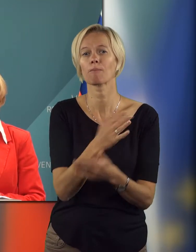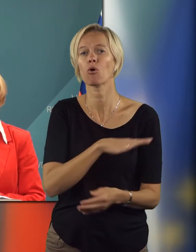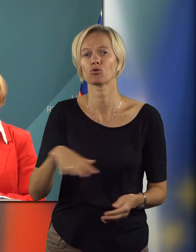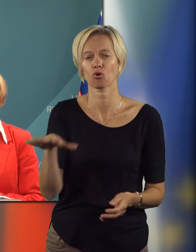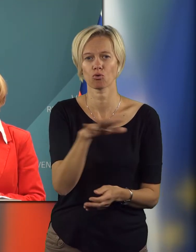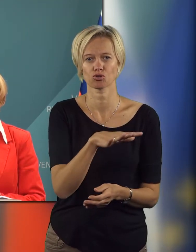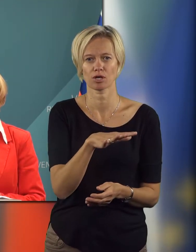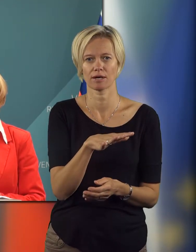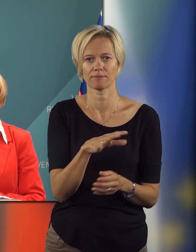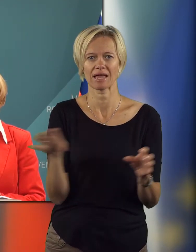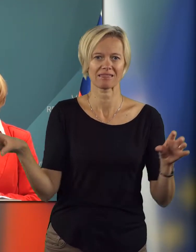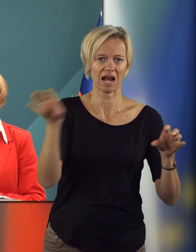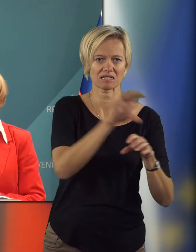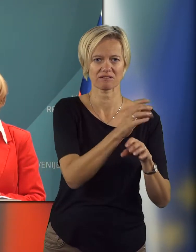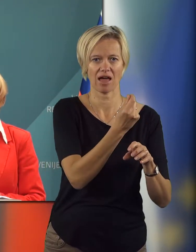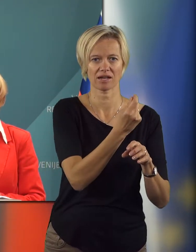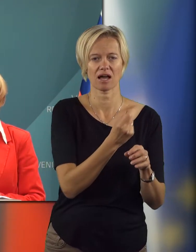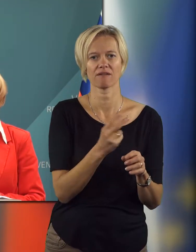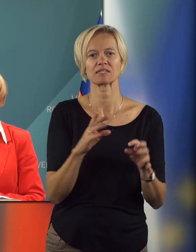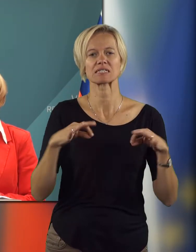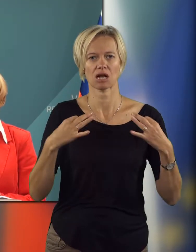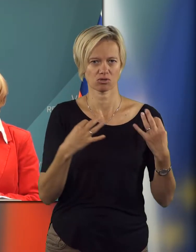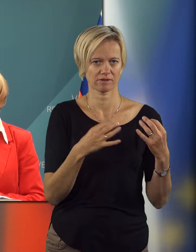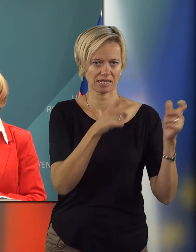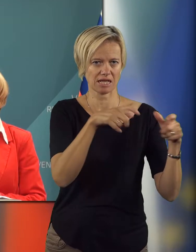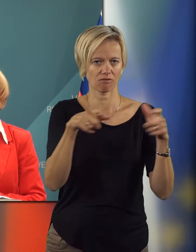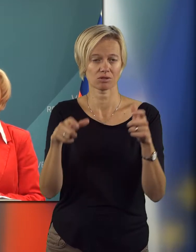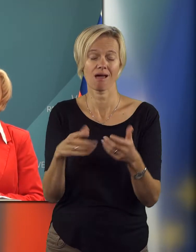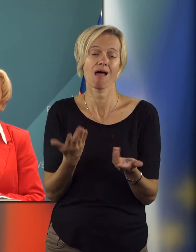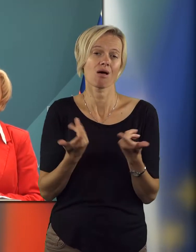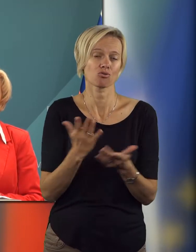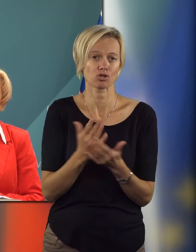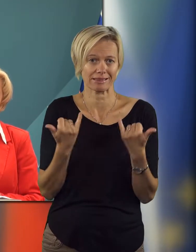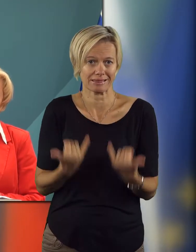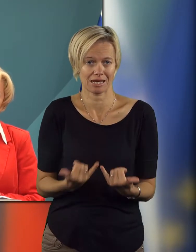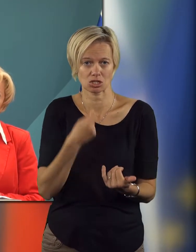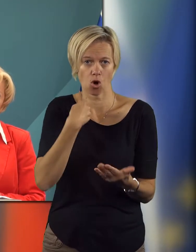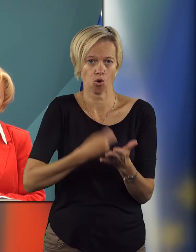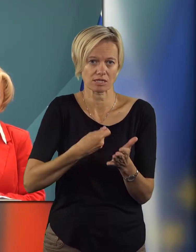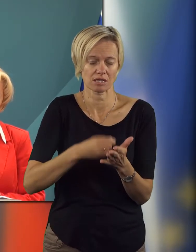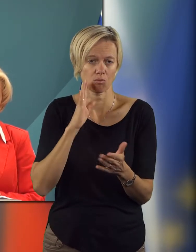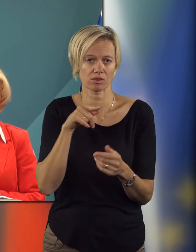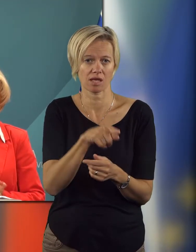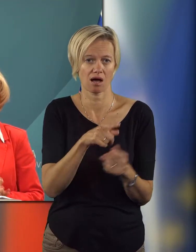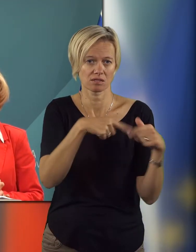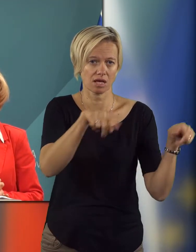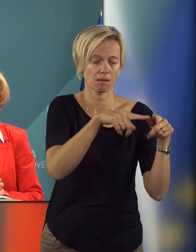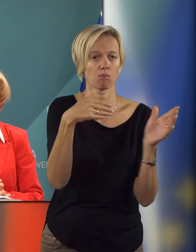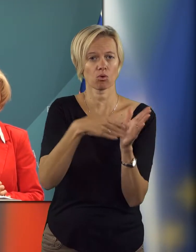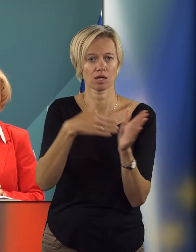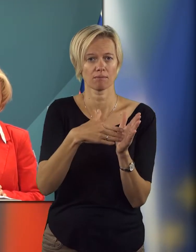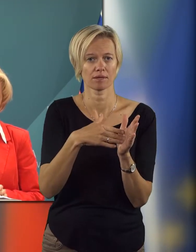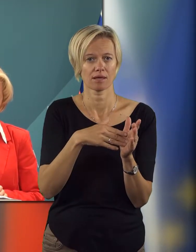za področje transfera v zdravstvene zavode, pa lahko že danes ocenim, da bo za ta